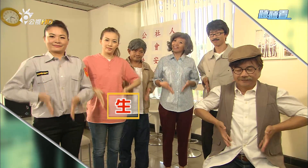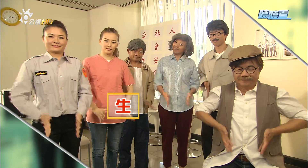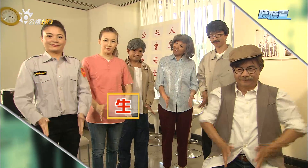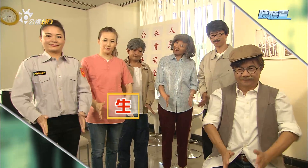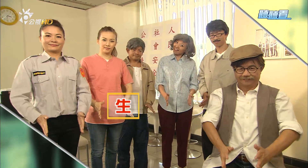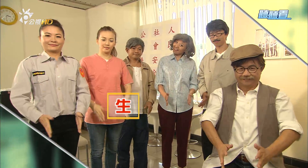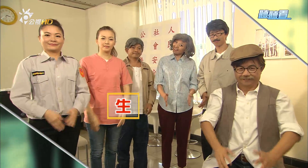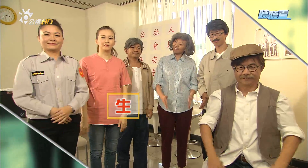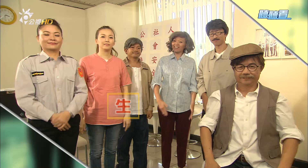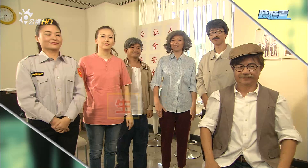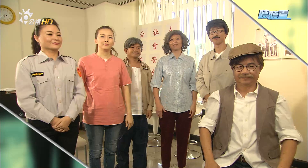生，